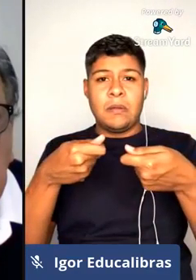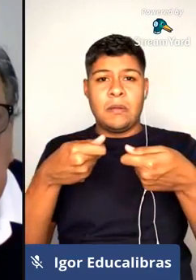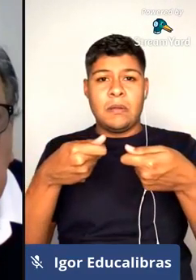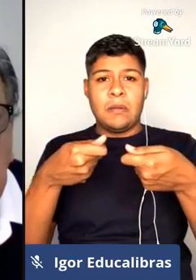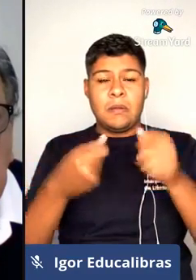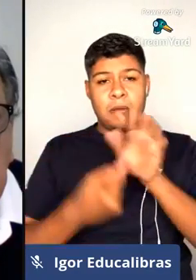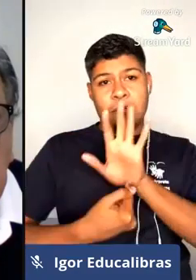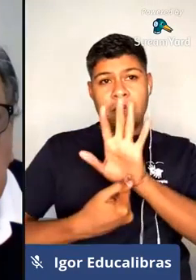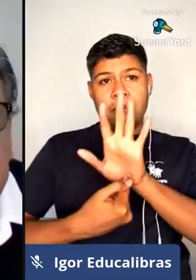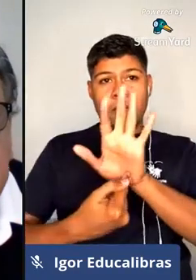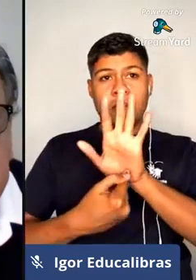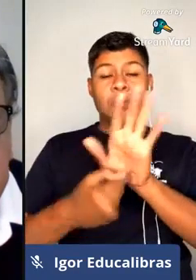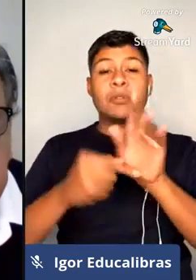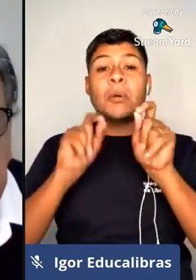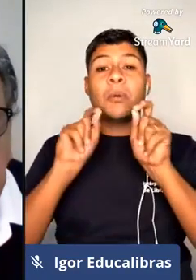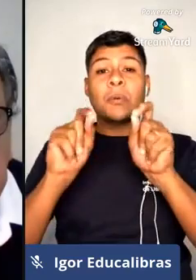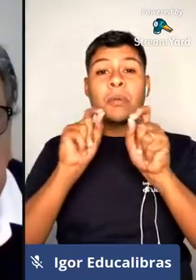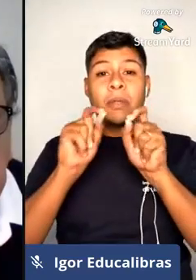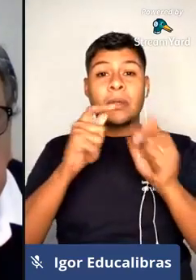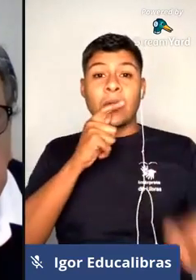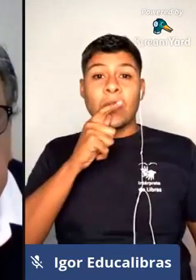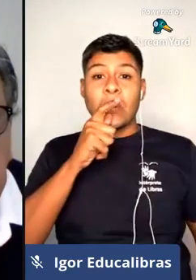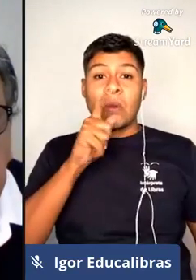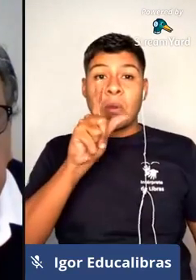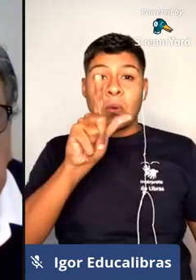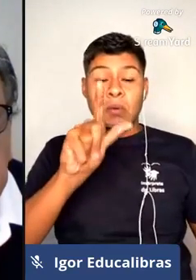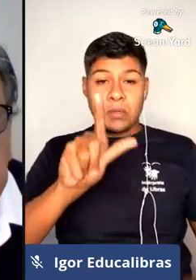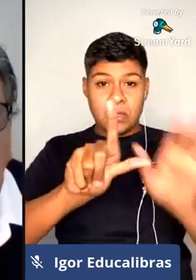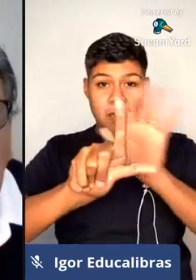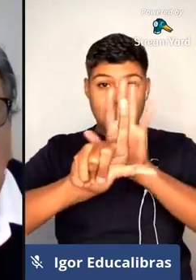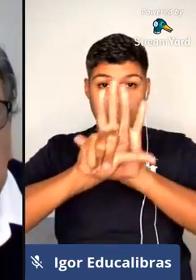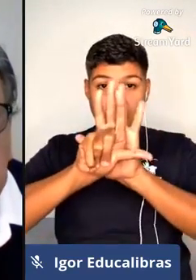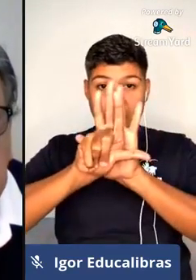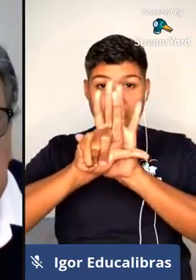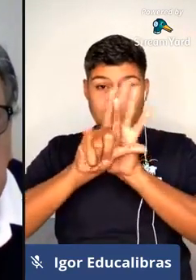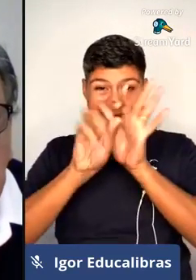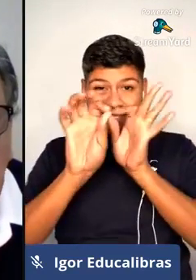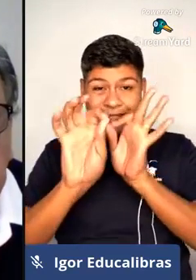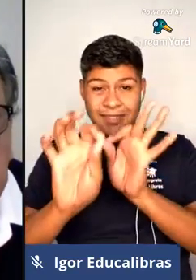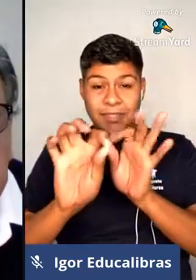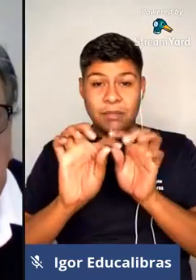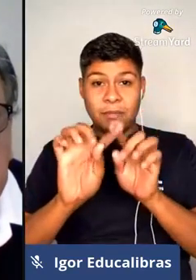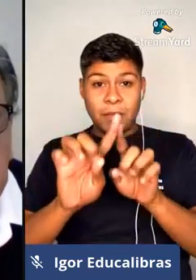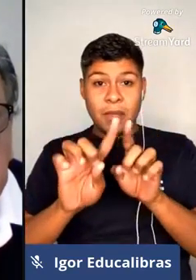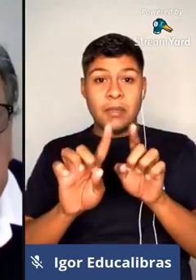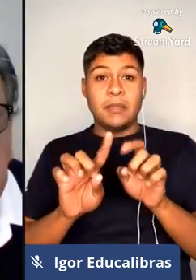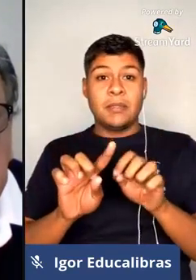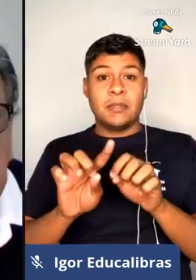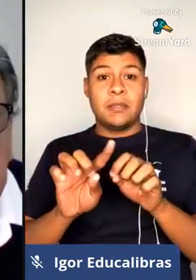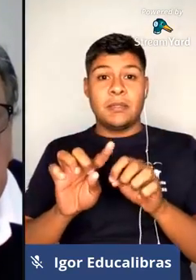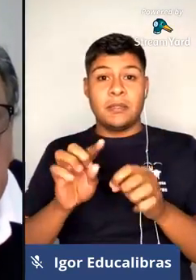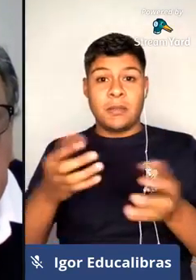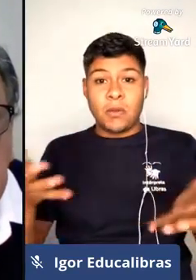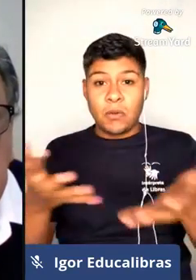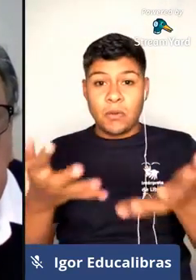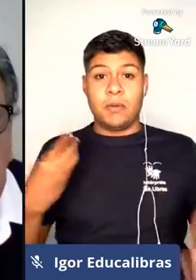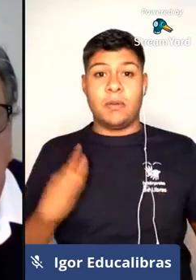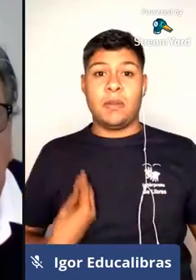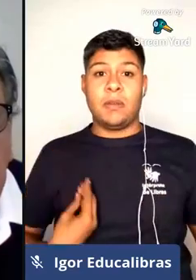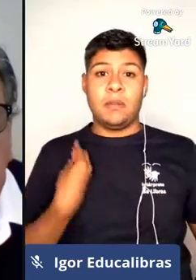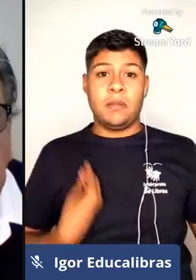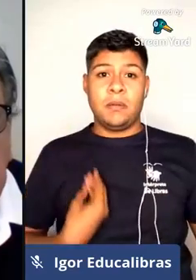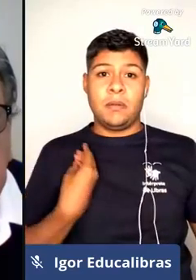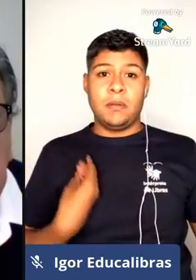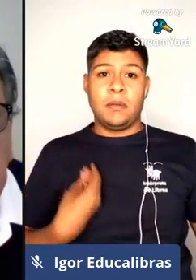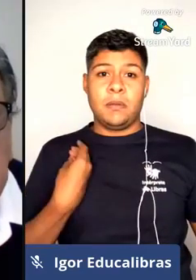nos leva às conquistas de leis, às conquistas legais, mas não conquistas operacionais de vida,